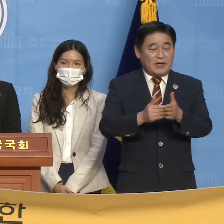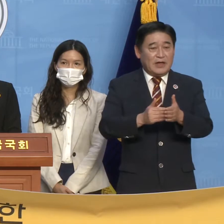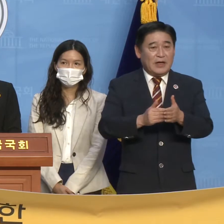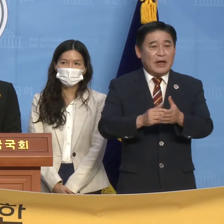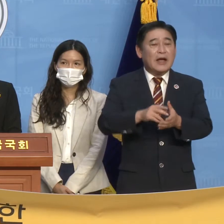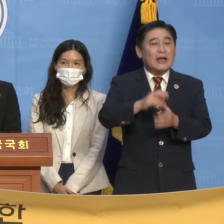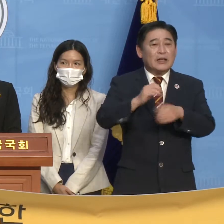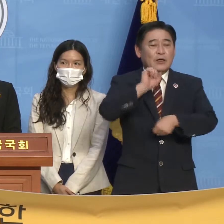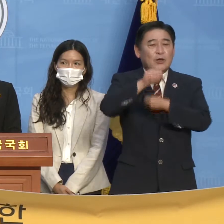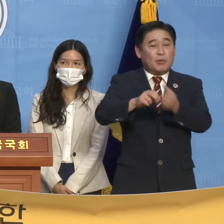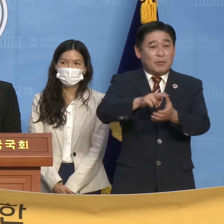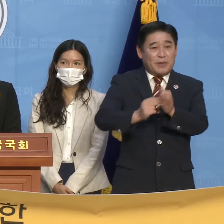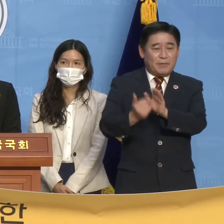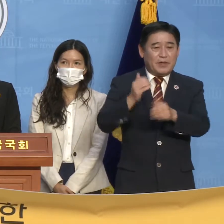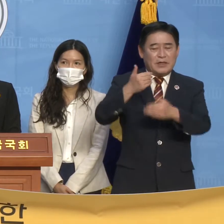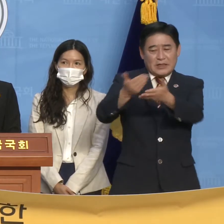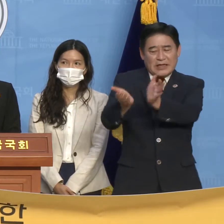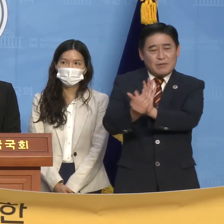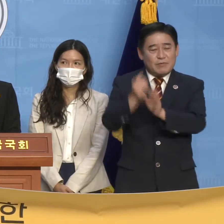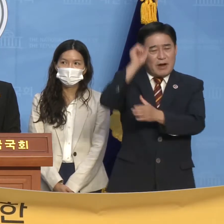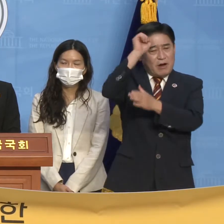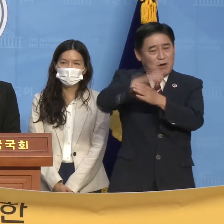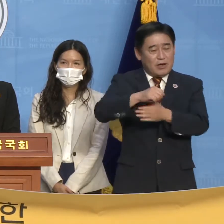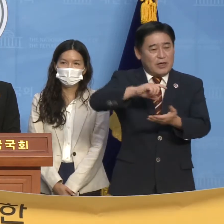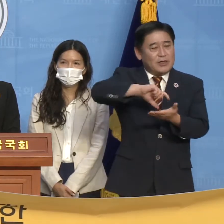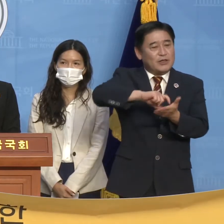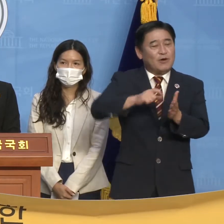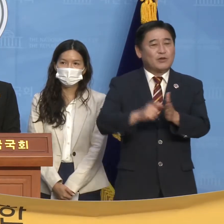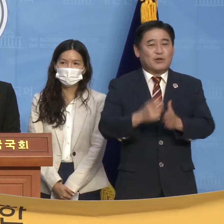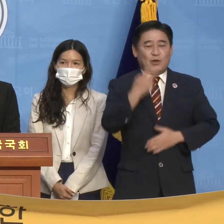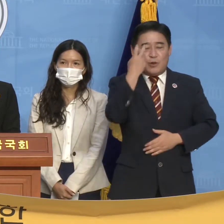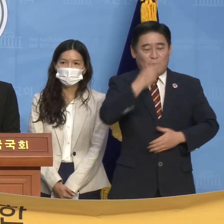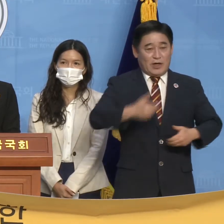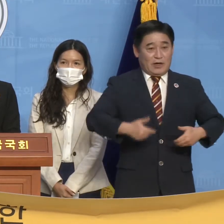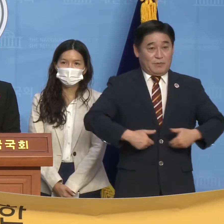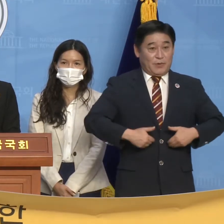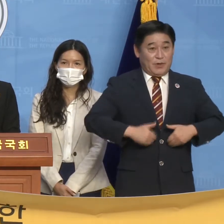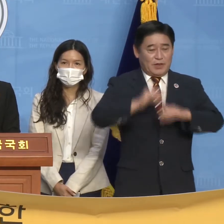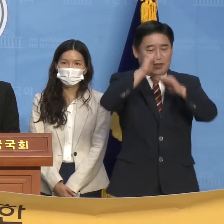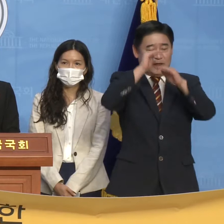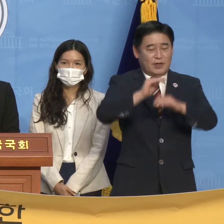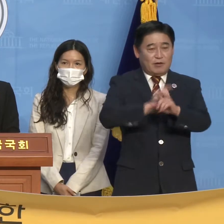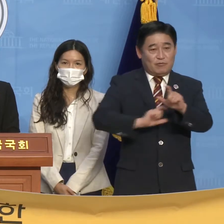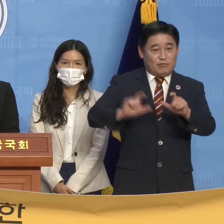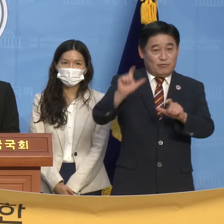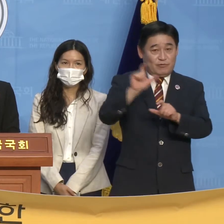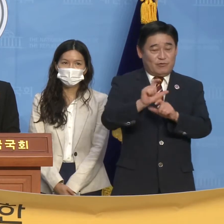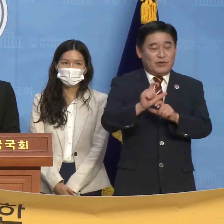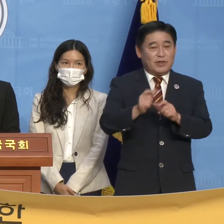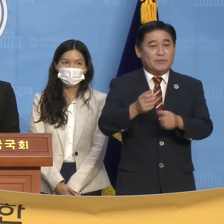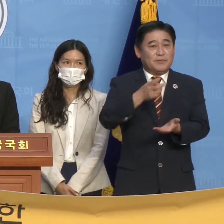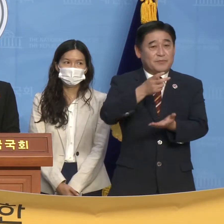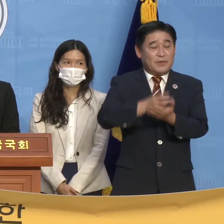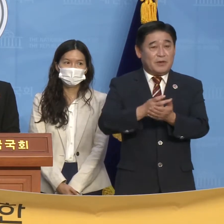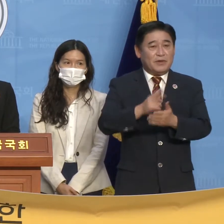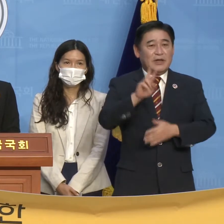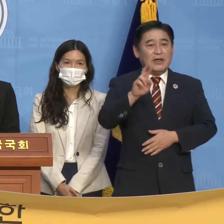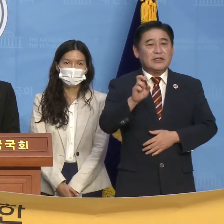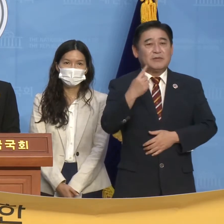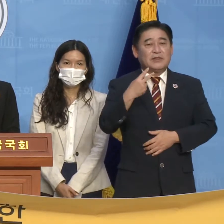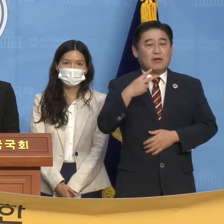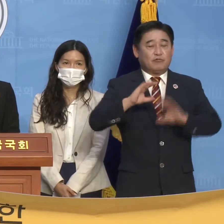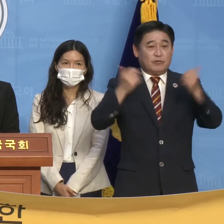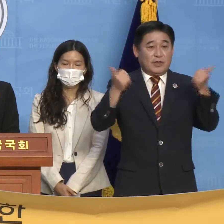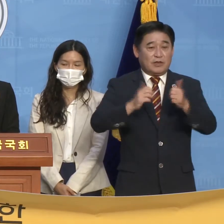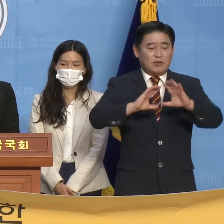야생동물 판매를 제한적으로 허용하여 적절한 관리가 이루어질 수 있도록 하는 조항을 추가하였습니다. 21대